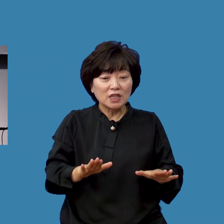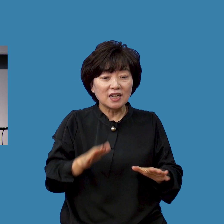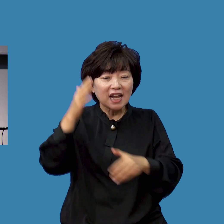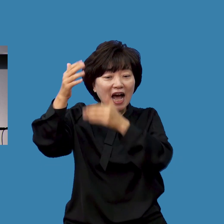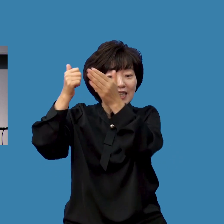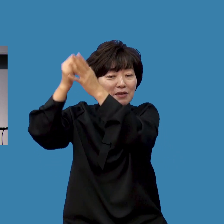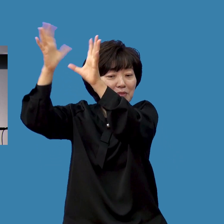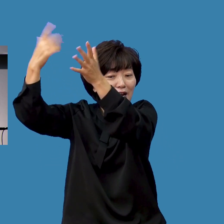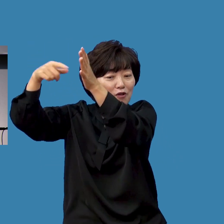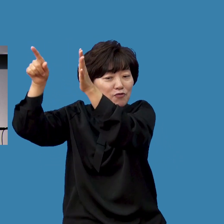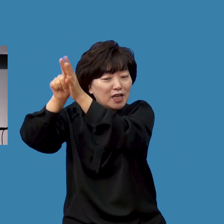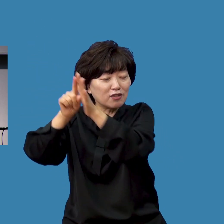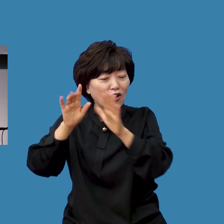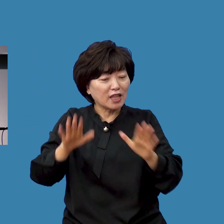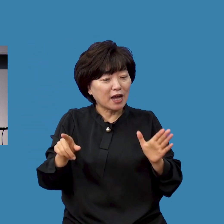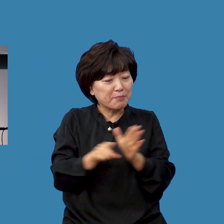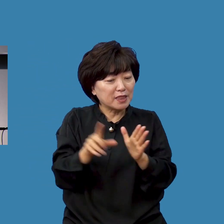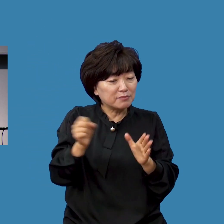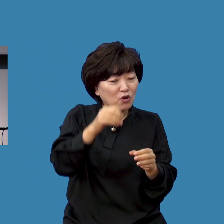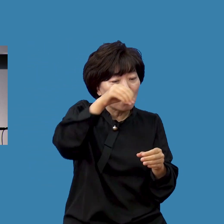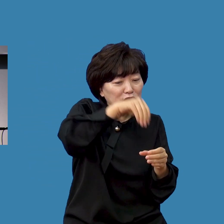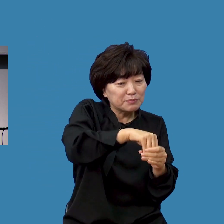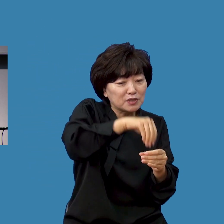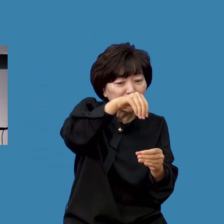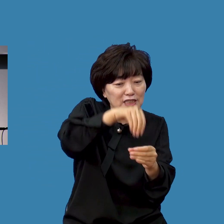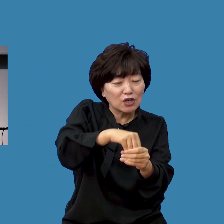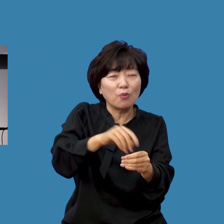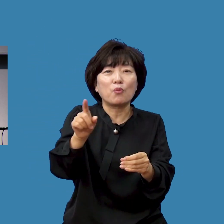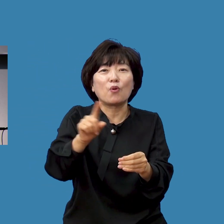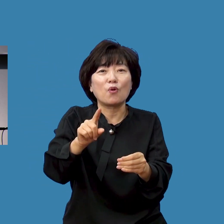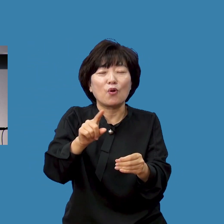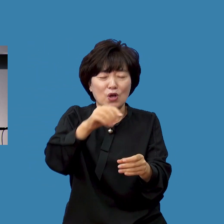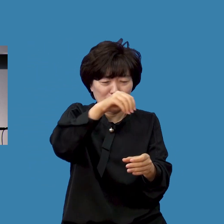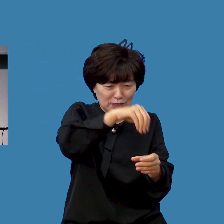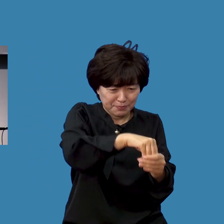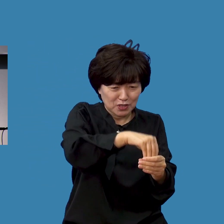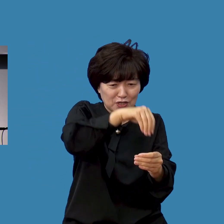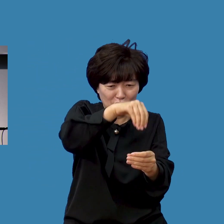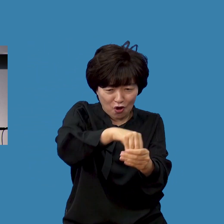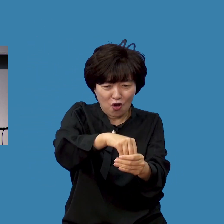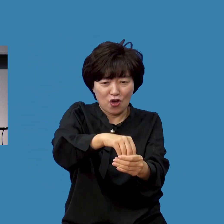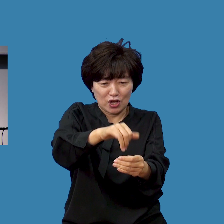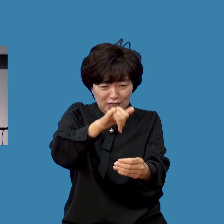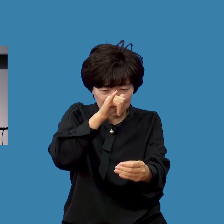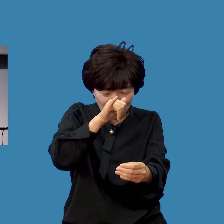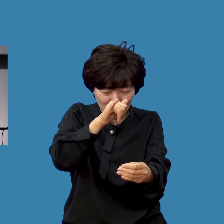여러분이 하나님 나라에 믿음으로 심고 있는 건 무엇입니까? 심는 게 있으셔야 돼요.